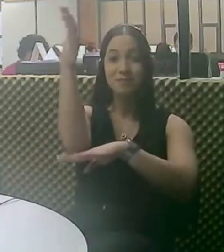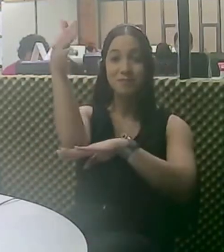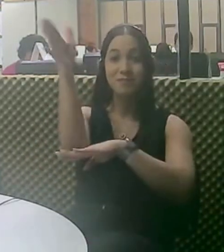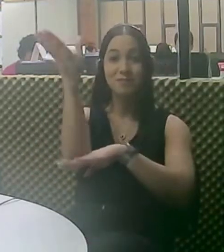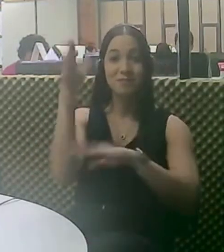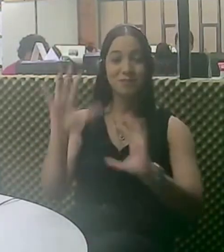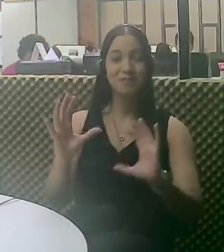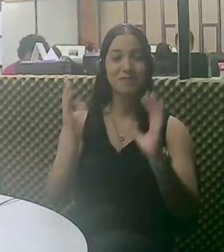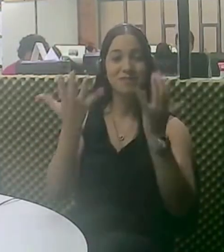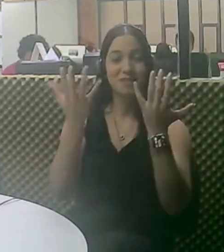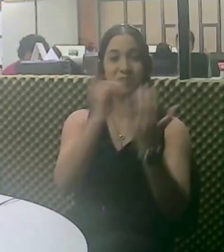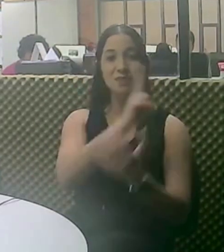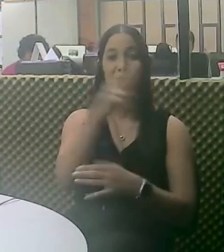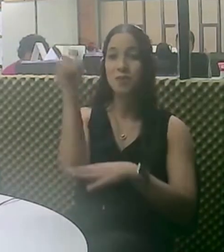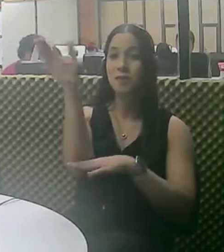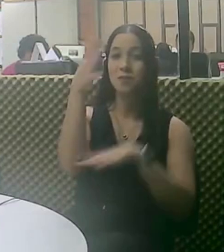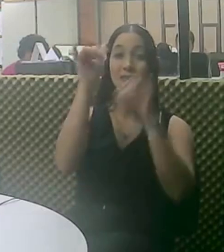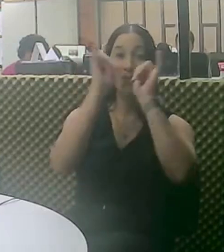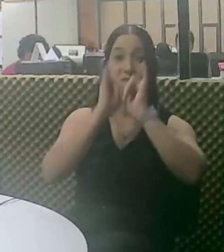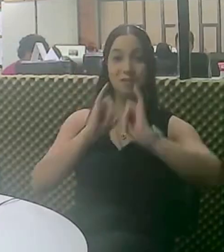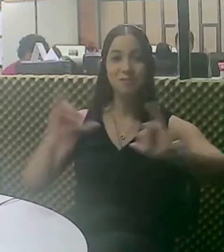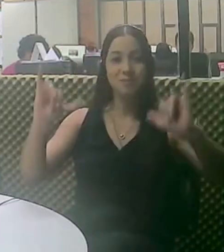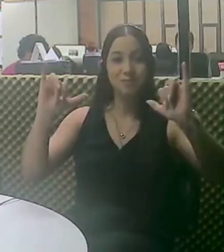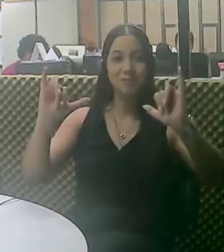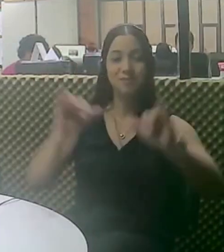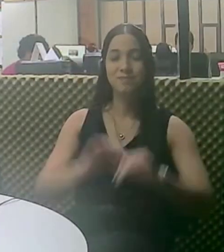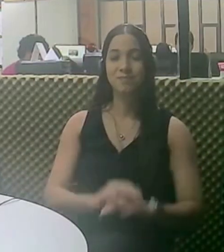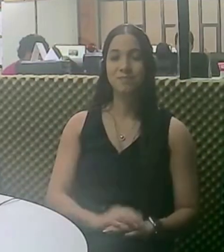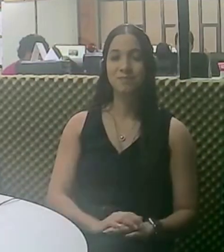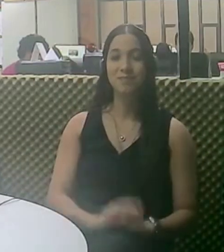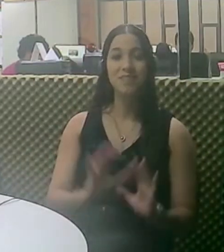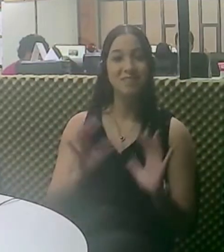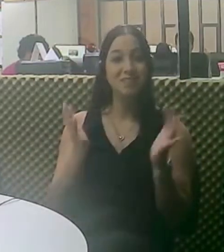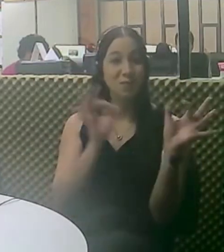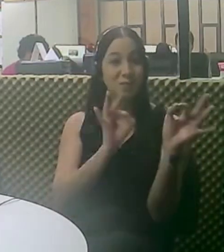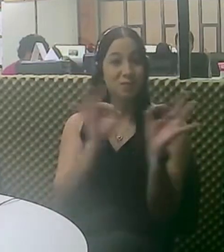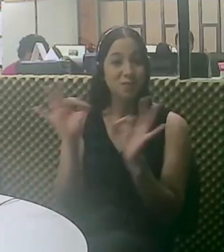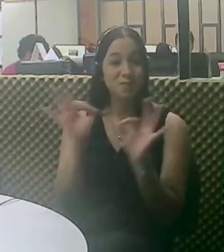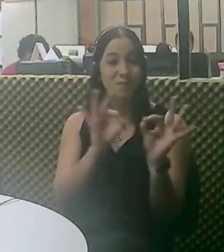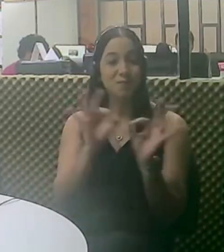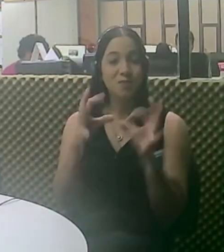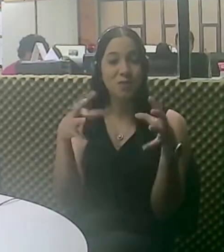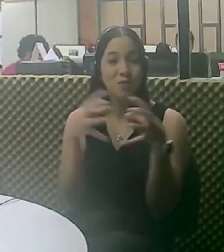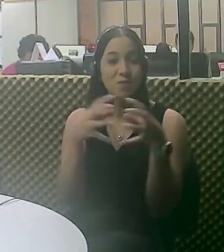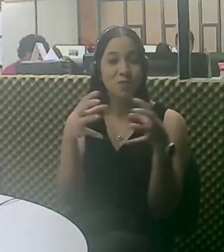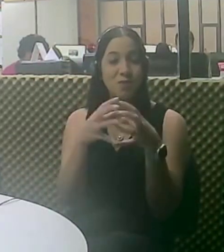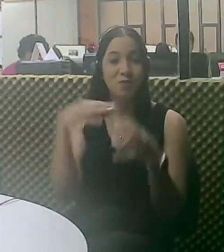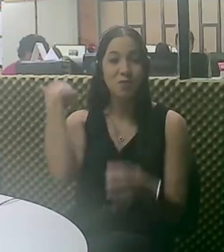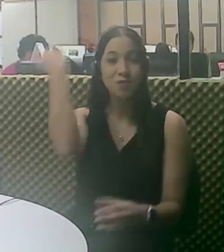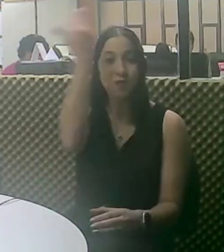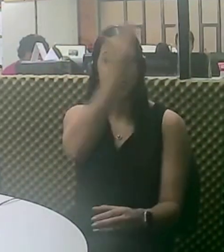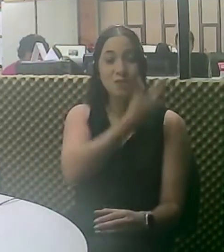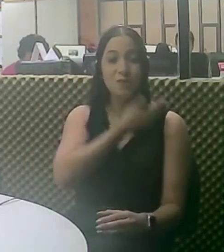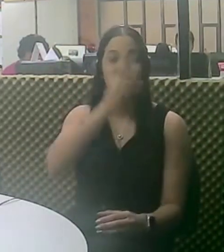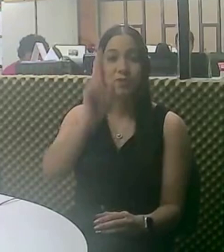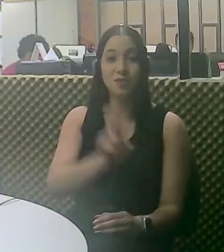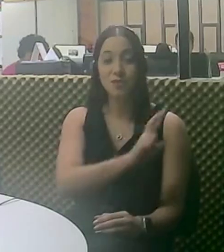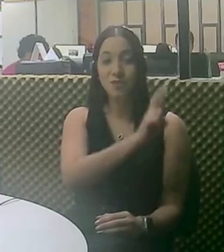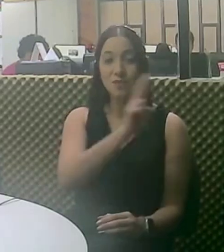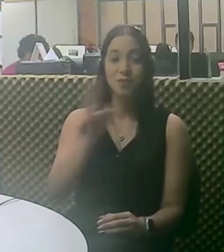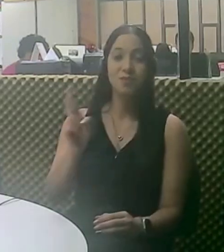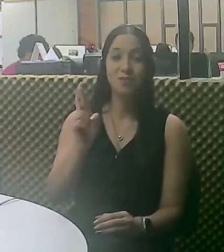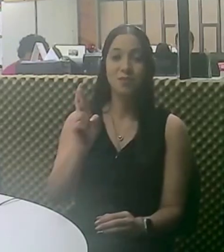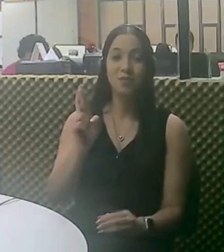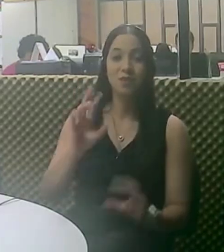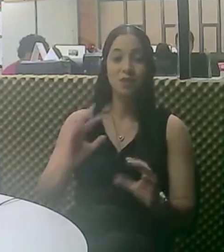na cerimônia chamada de Bandeira do Aviso. A festa é organizada pela Irmandade de Nossa Senhora do Rosário e São Benedito e